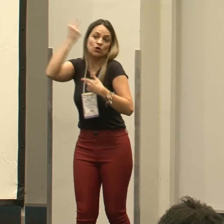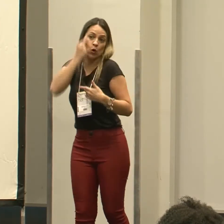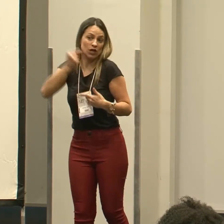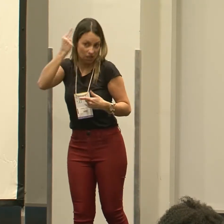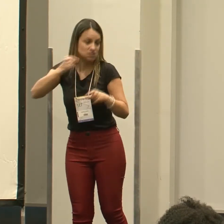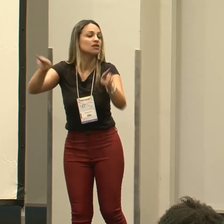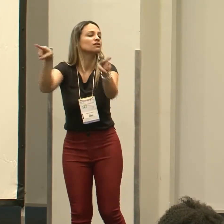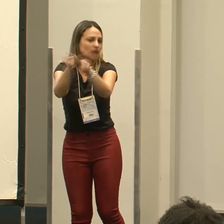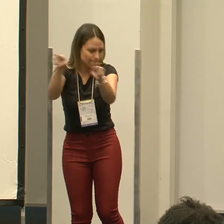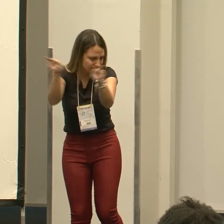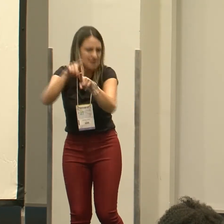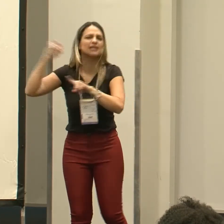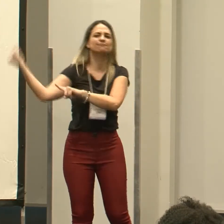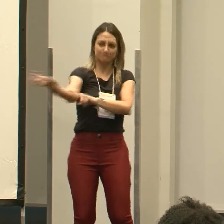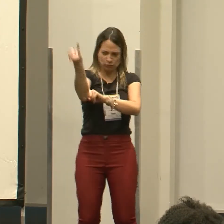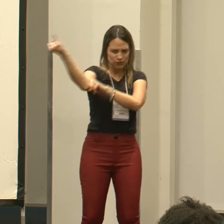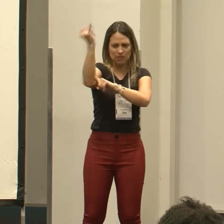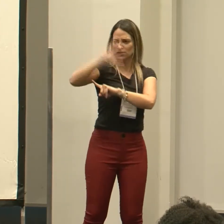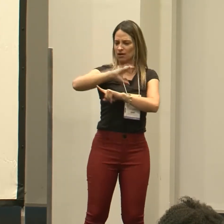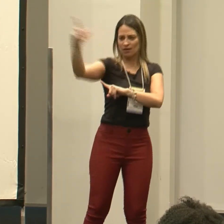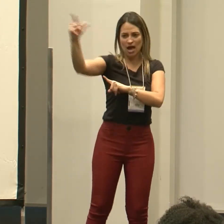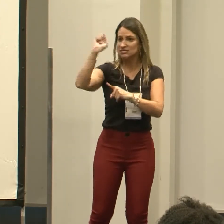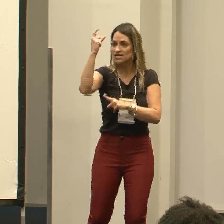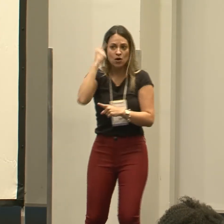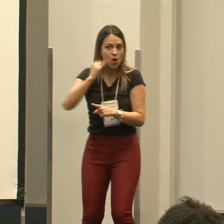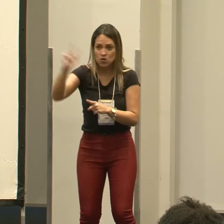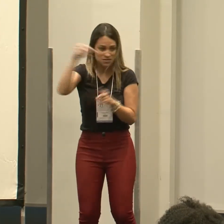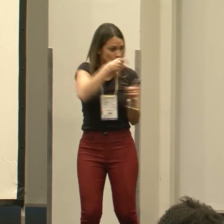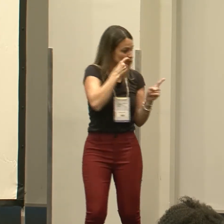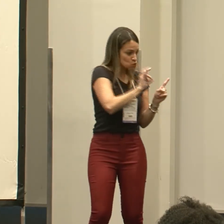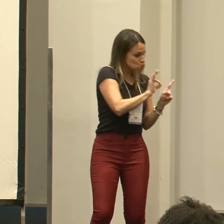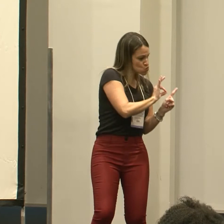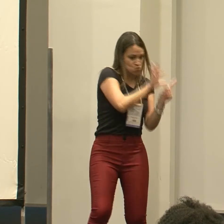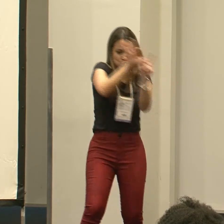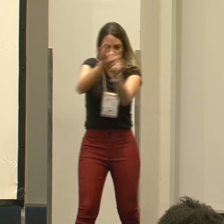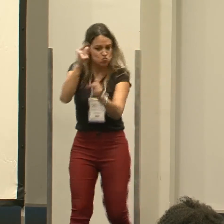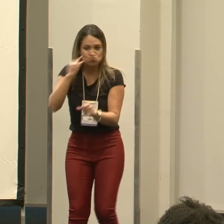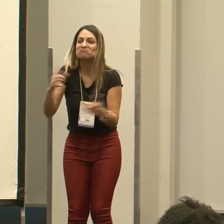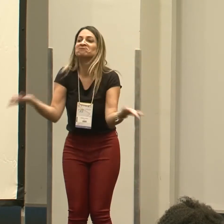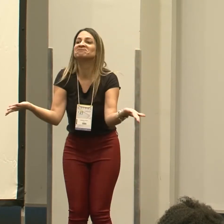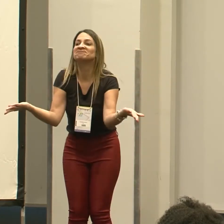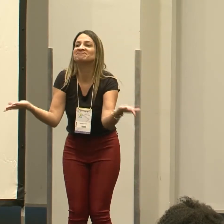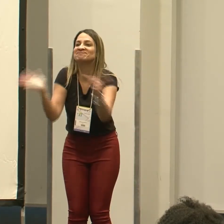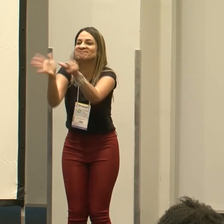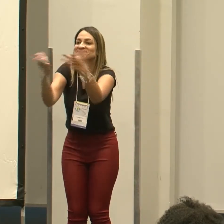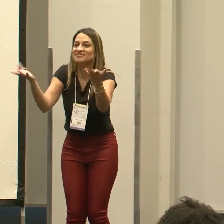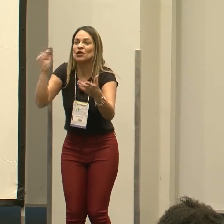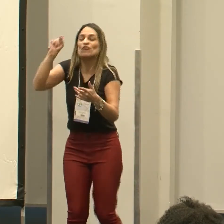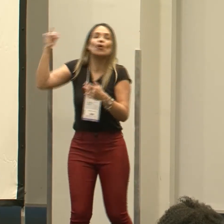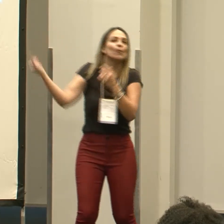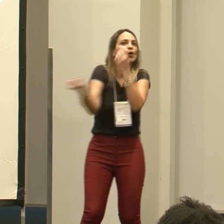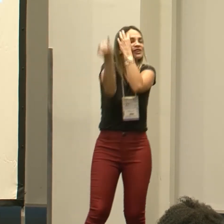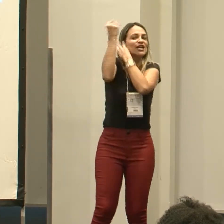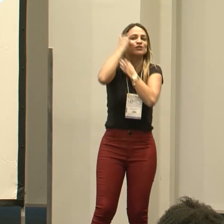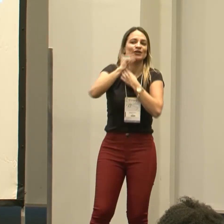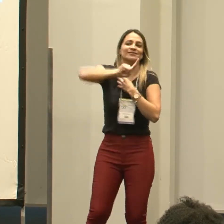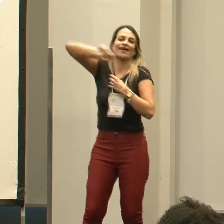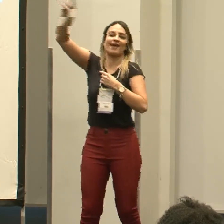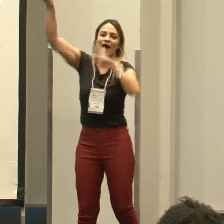pesquisou, a gente tem que agradecer a Ronice Quadros. E, claro, não é só a Ronice Quadros. Se não tivesse Lucinda Ferreira Brito, como que